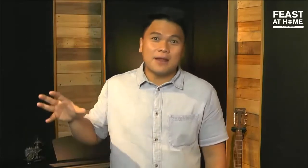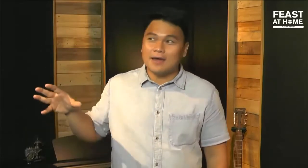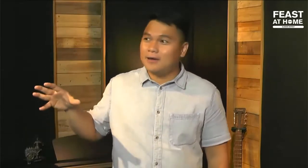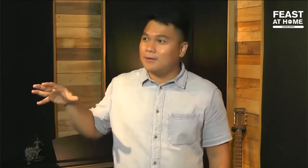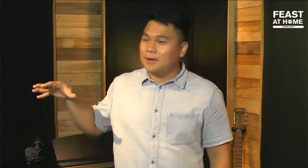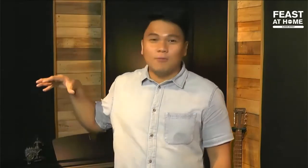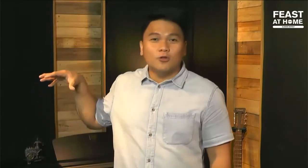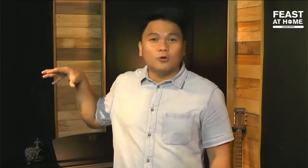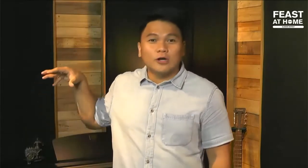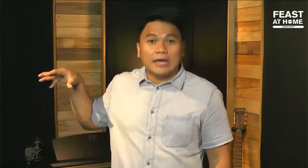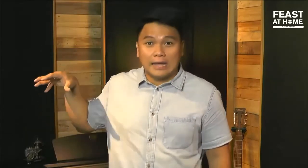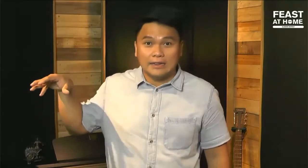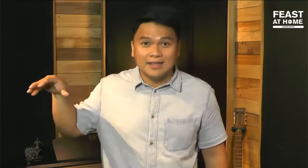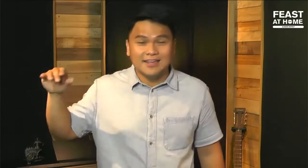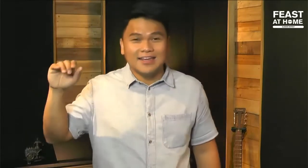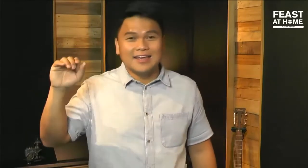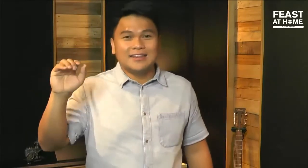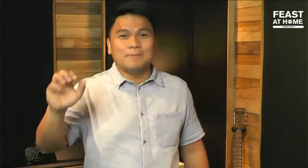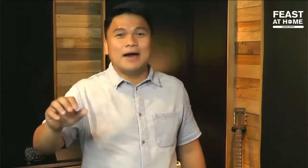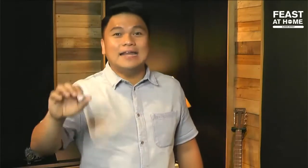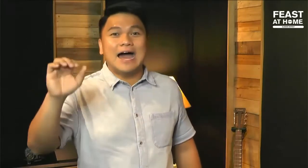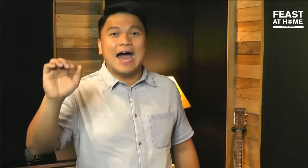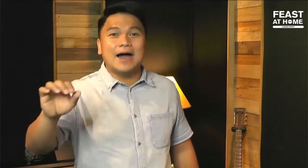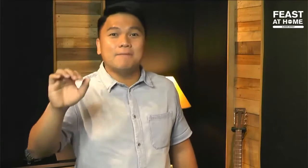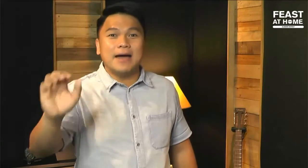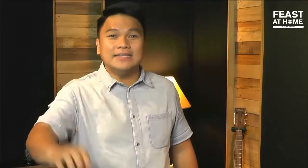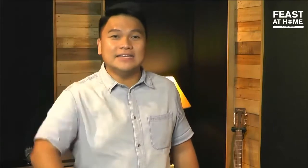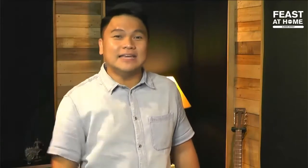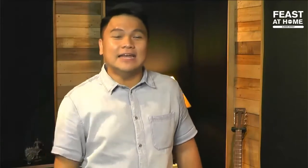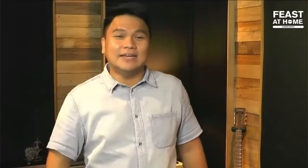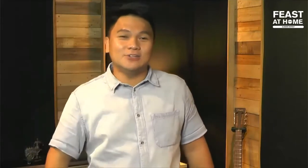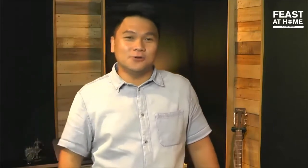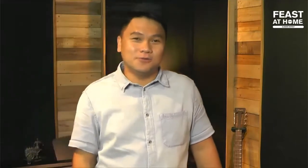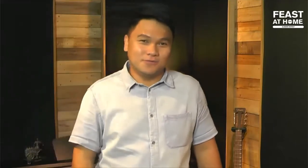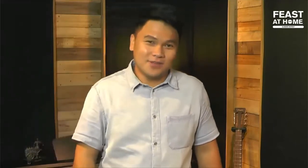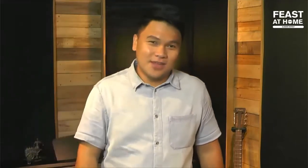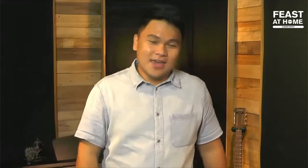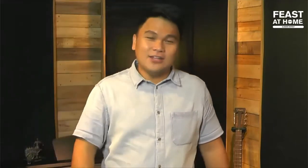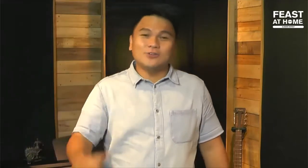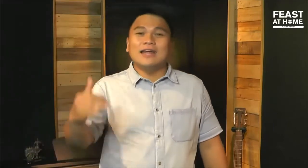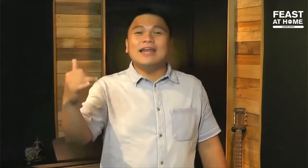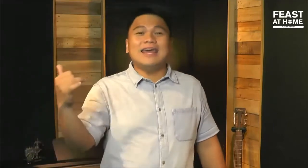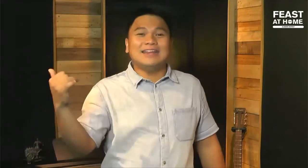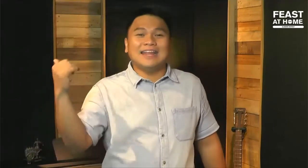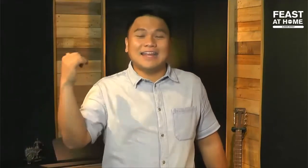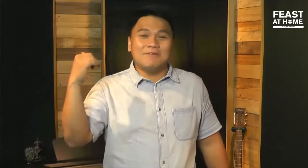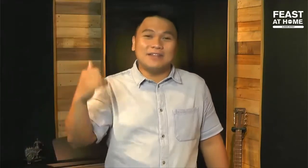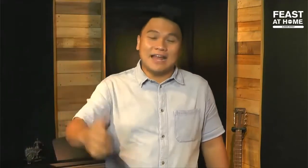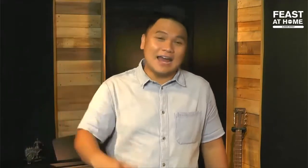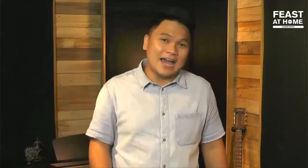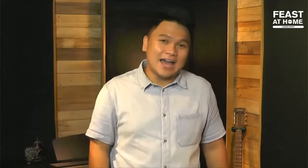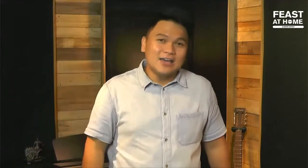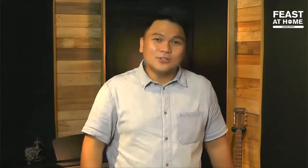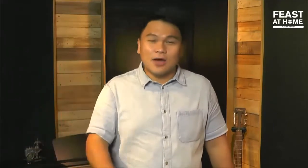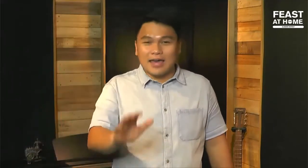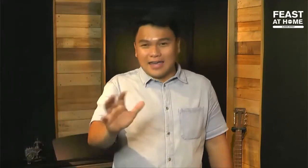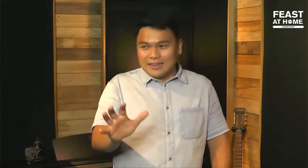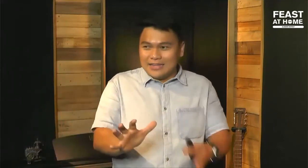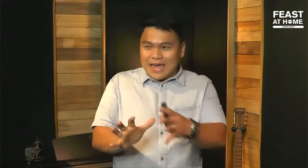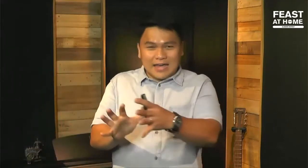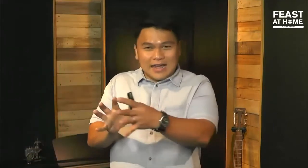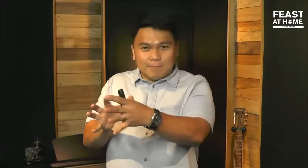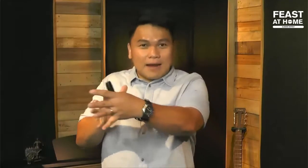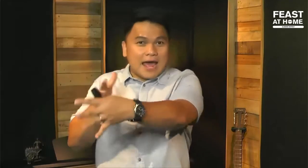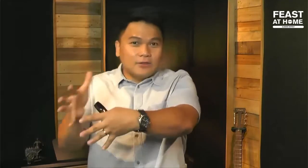meron palang motorcade ng mga nangangampanya sa eleksyon. And so, na-late kami talaga. So, ang